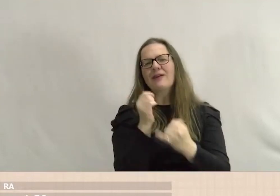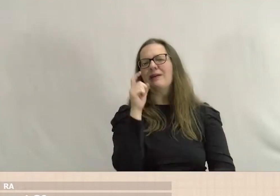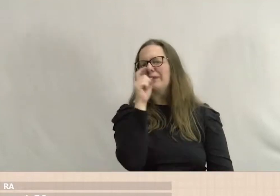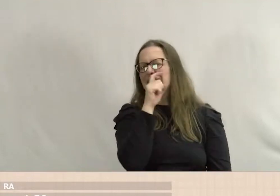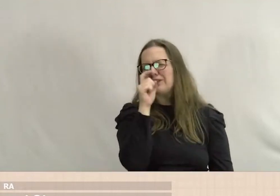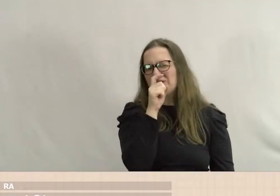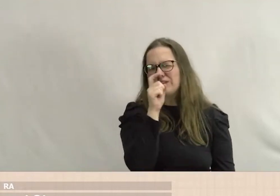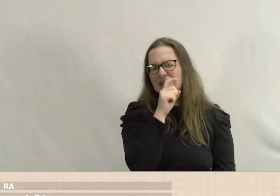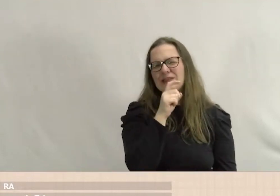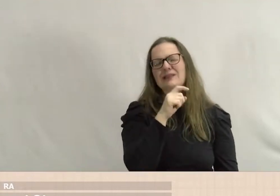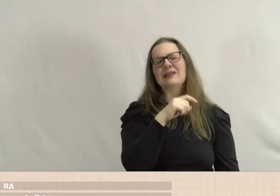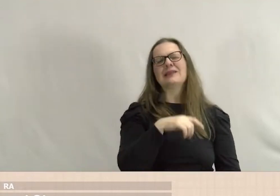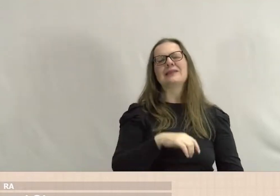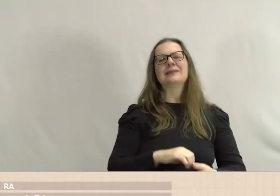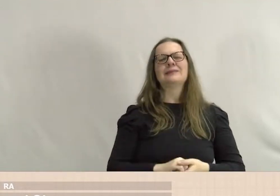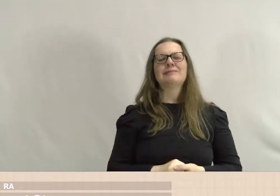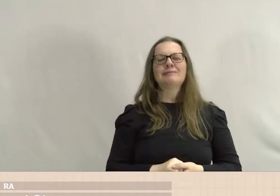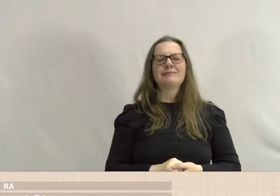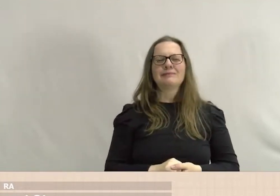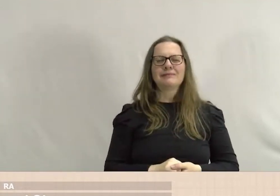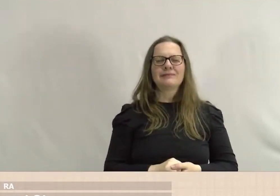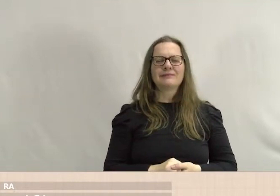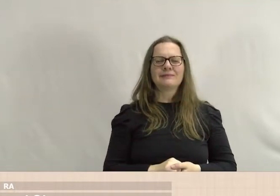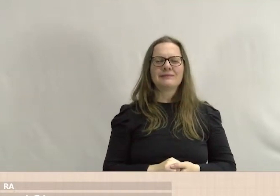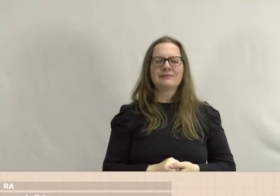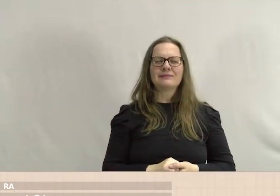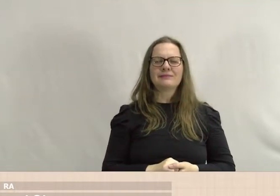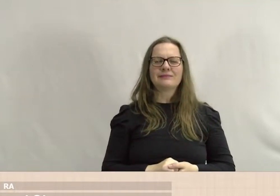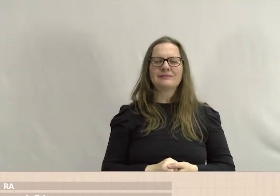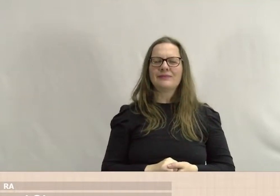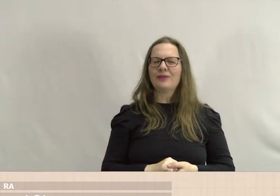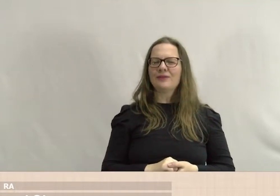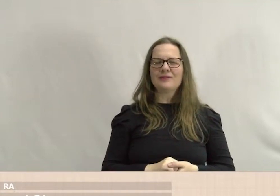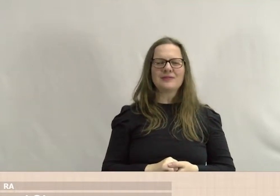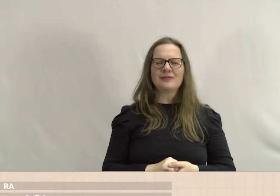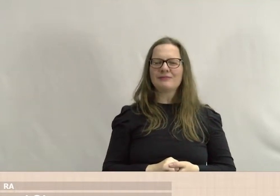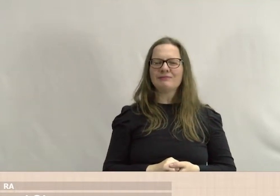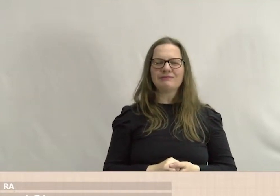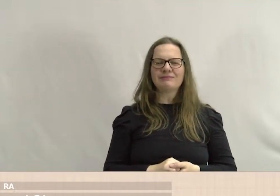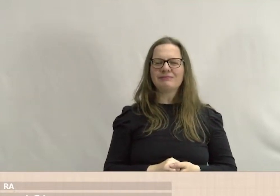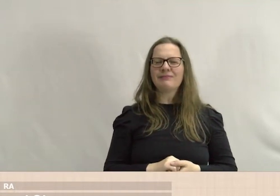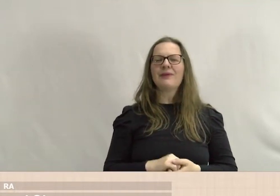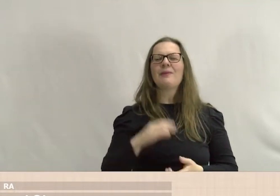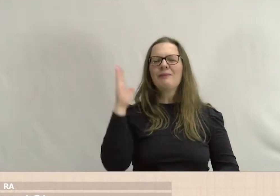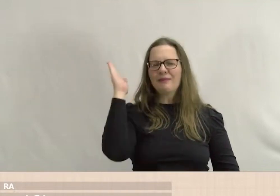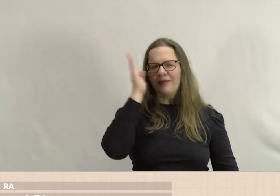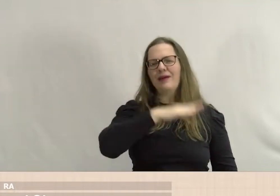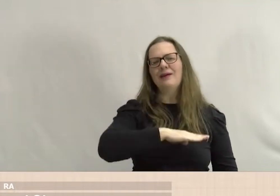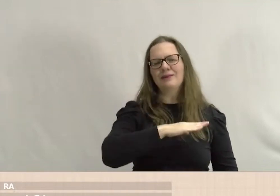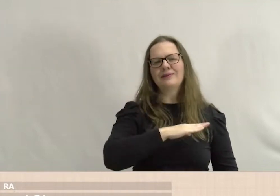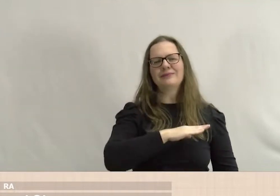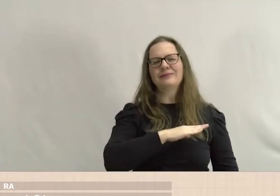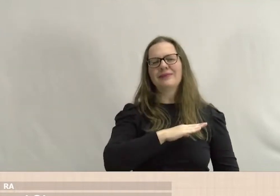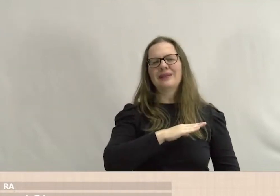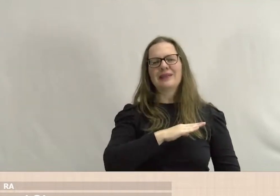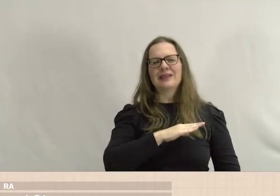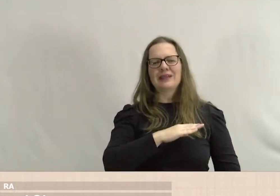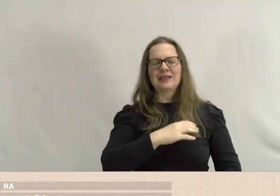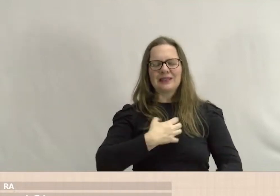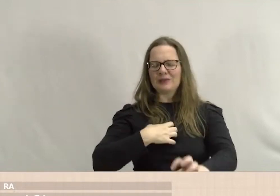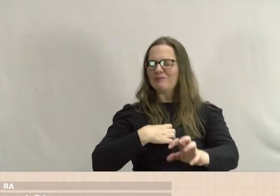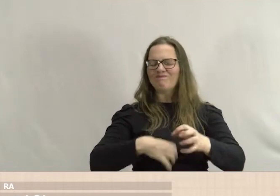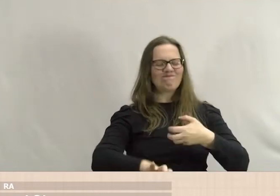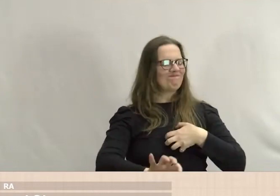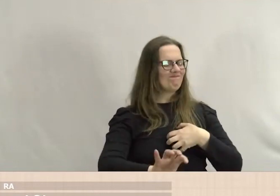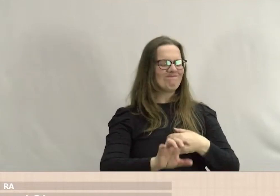pais, insensatos, pérfidos, cruéis, sem afeição natural e sem misericórdia. Quer